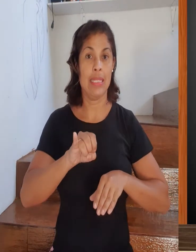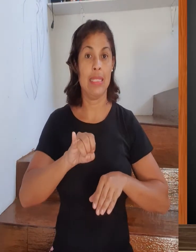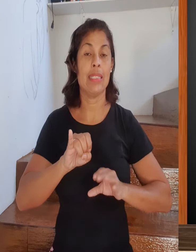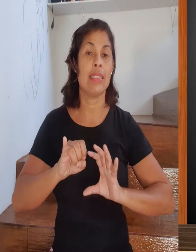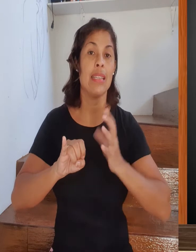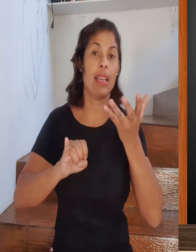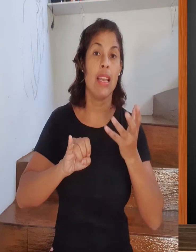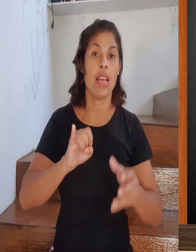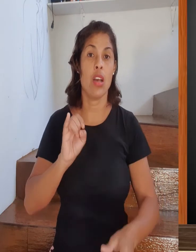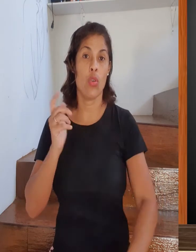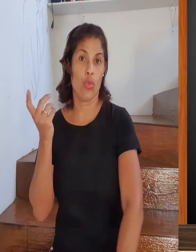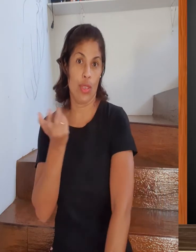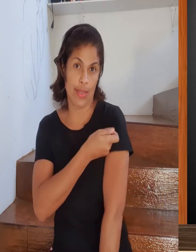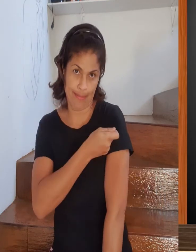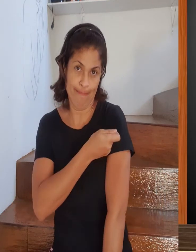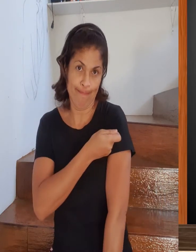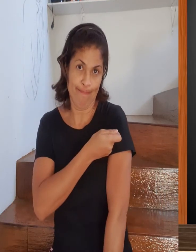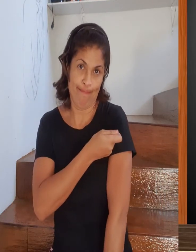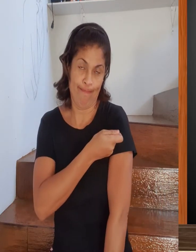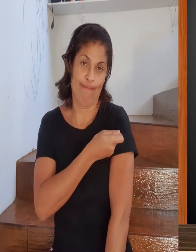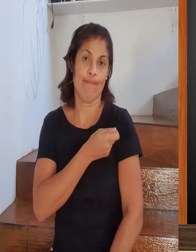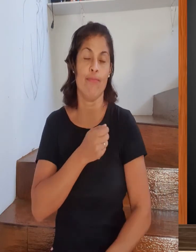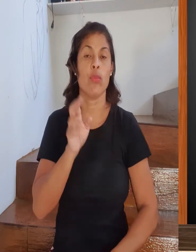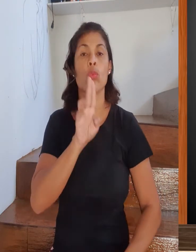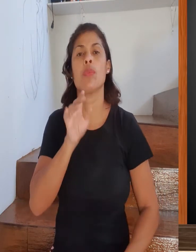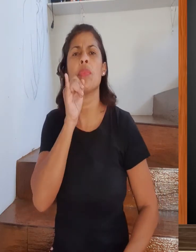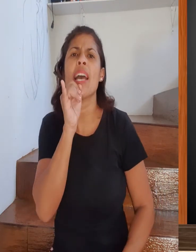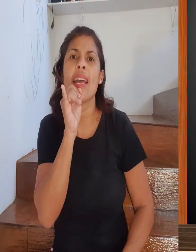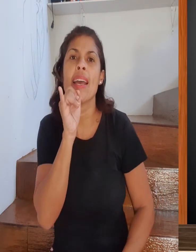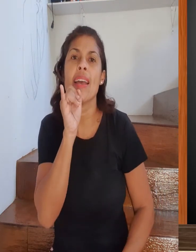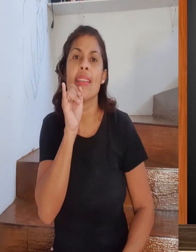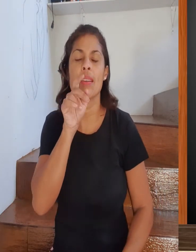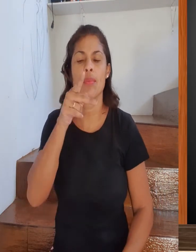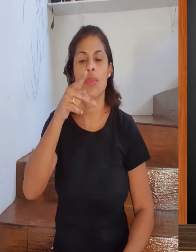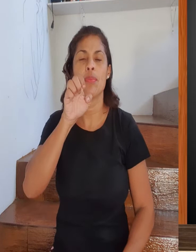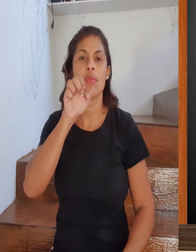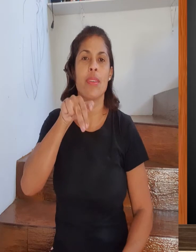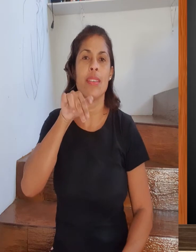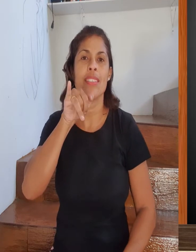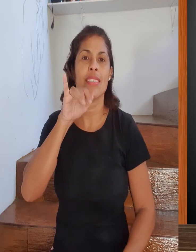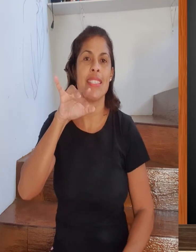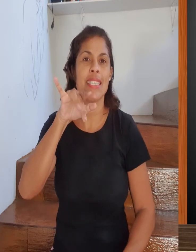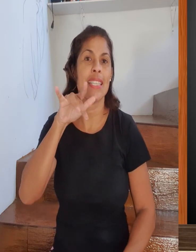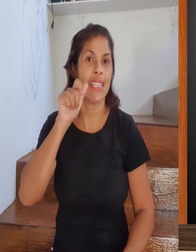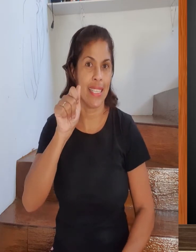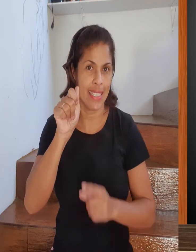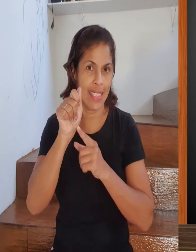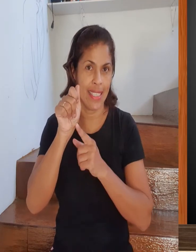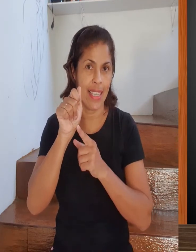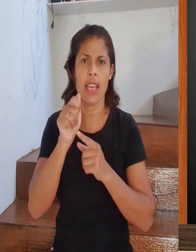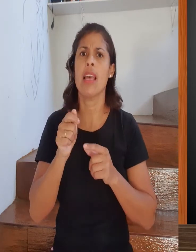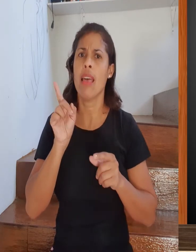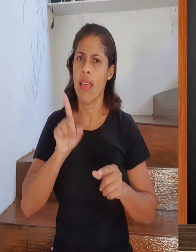forma, ou melhor, por via intramuscular. Nós usamos isso, por exemplo, para a penicilina. A